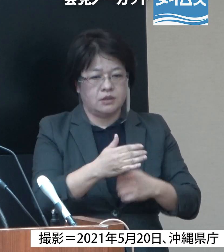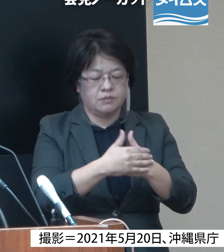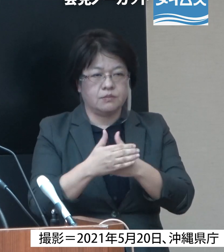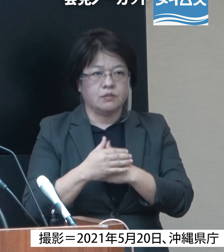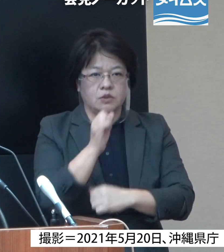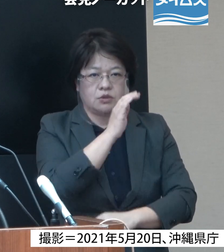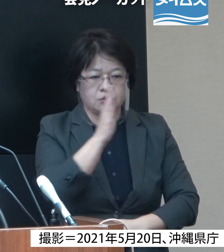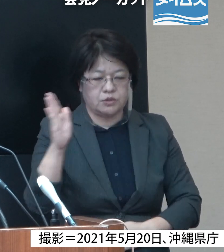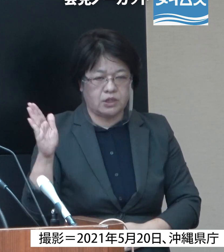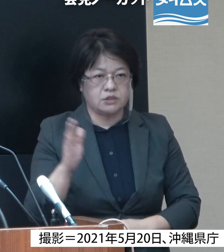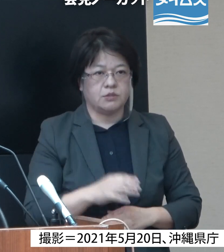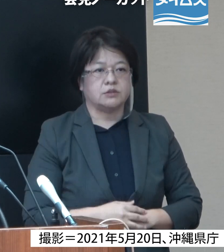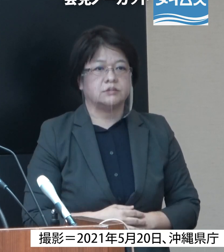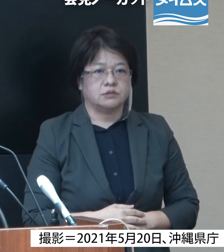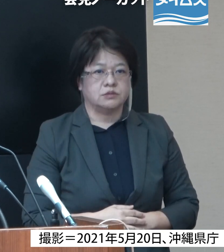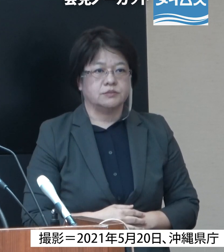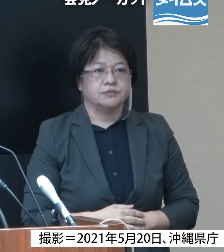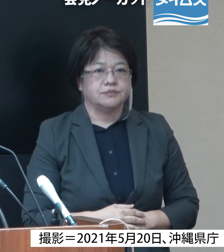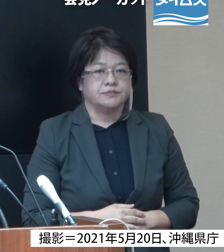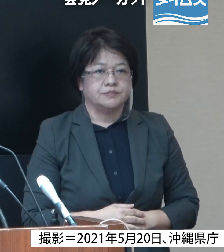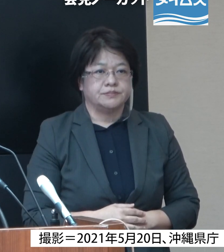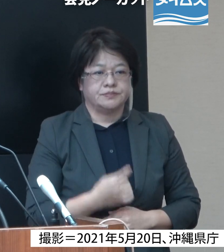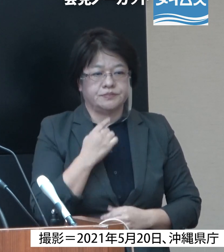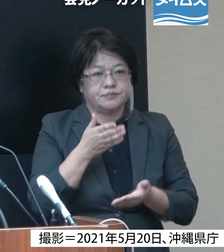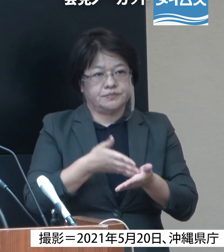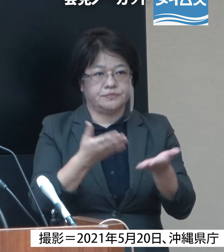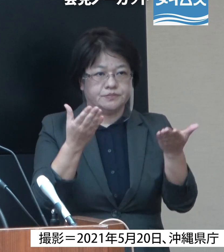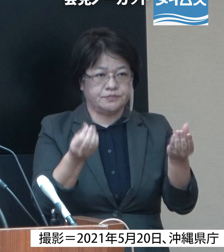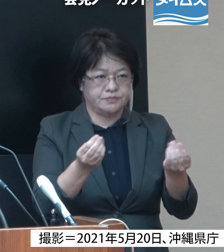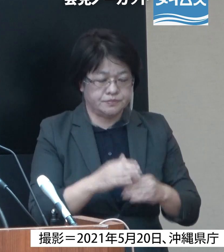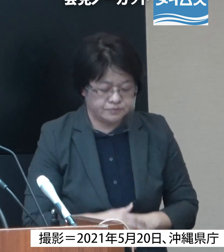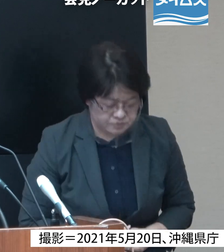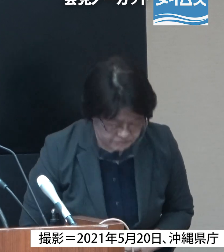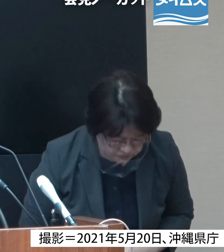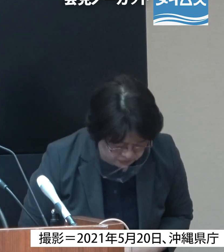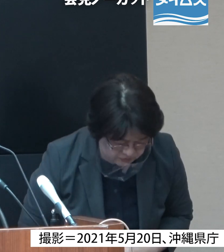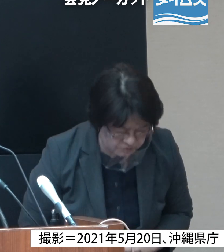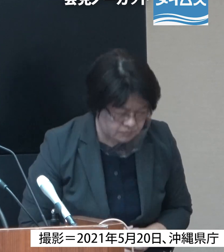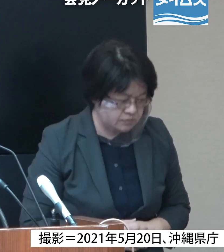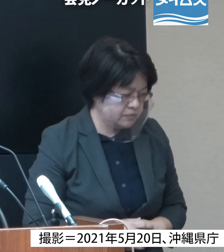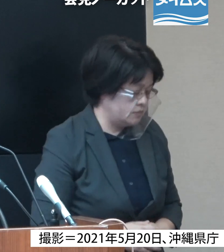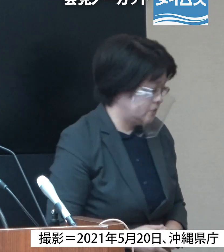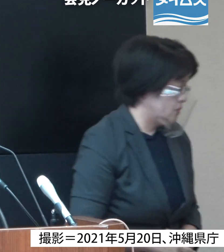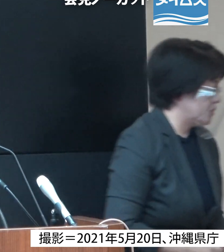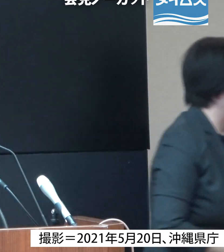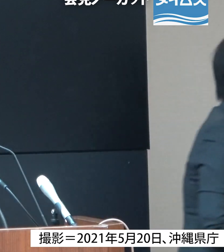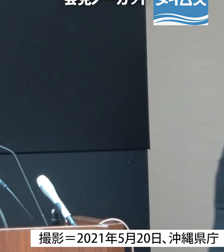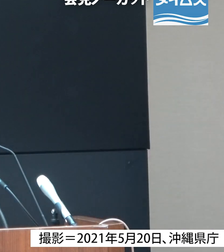をよろしくお願いいたします。私からは以上です。